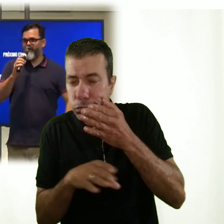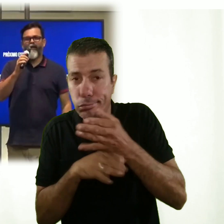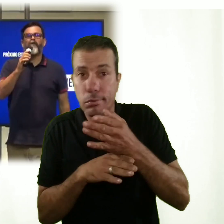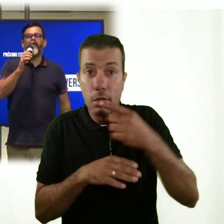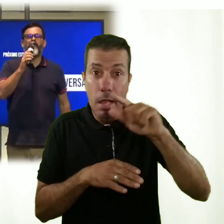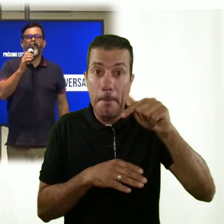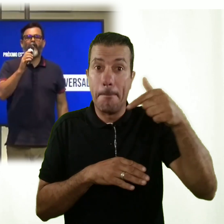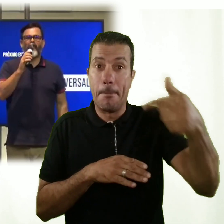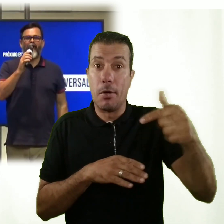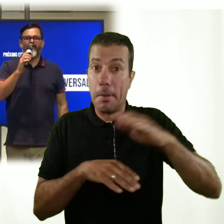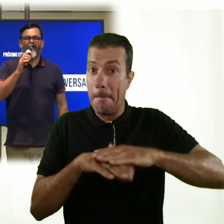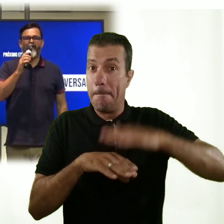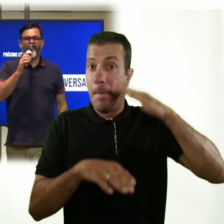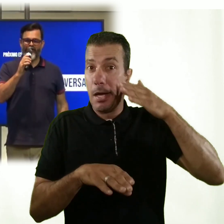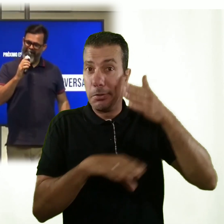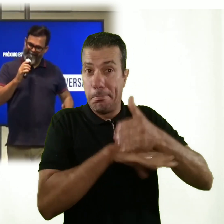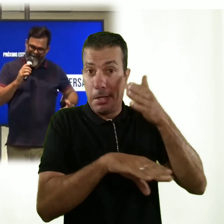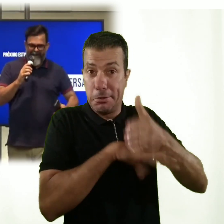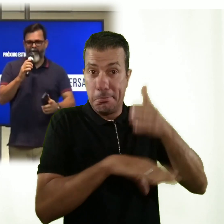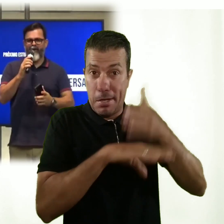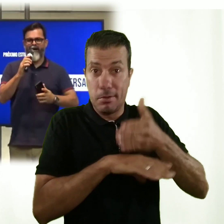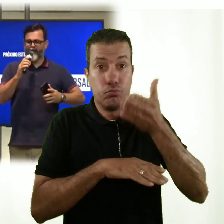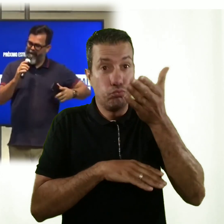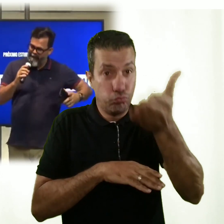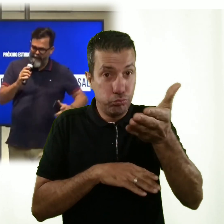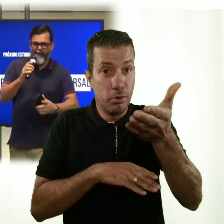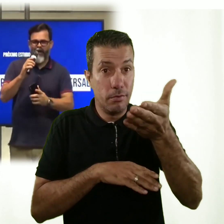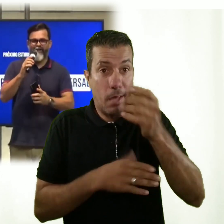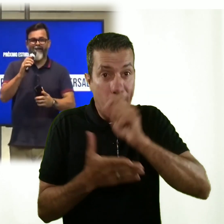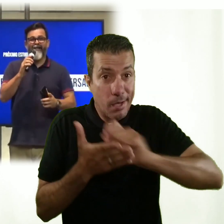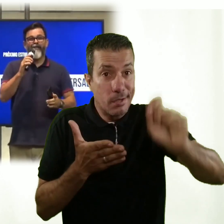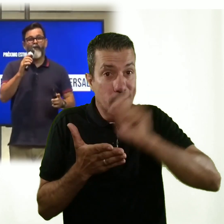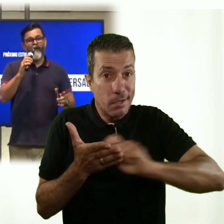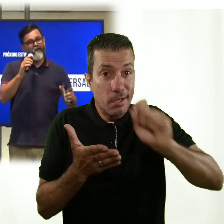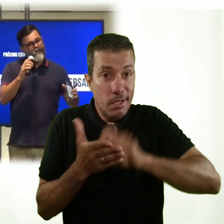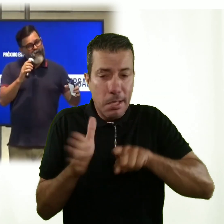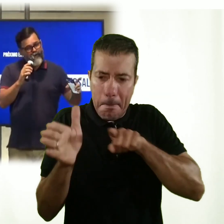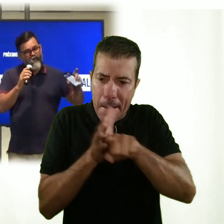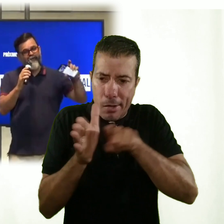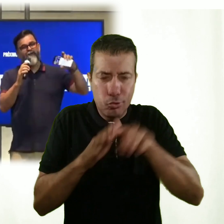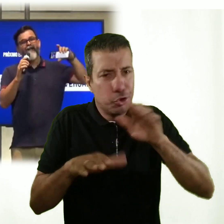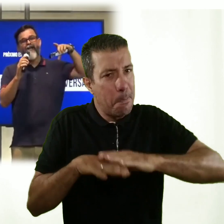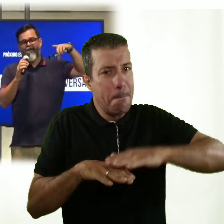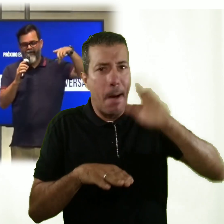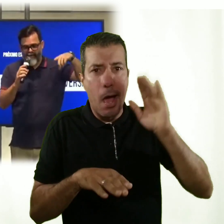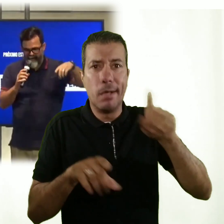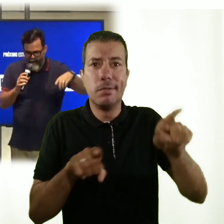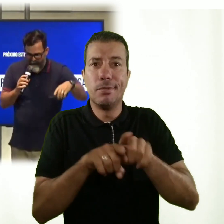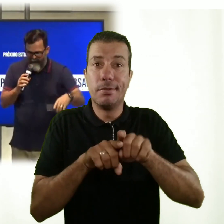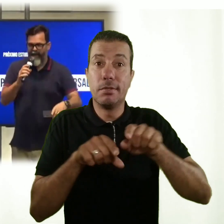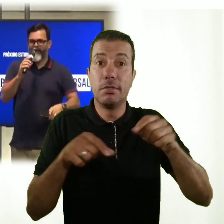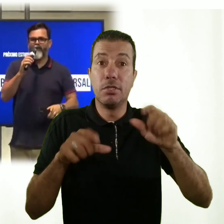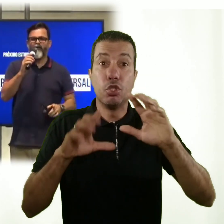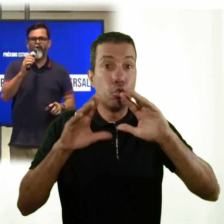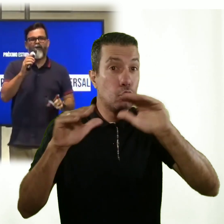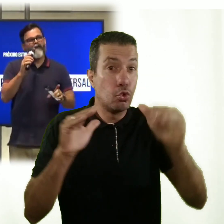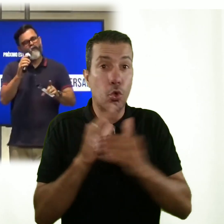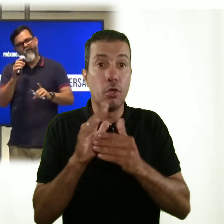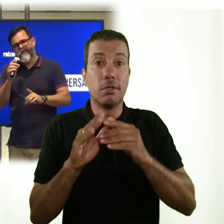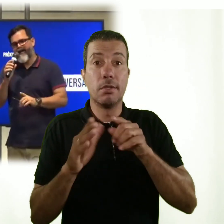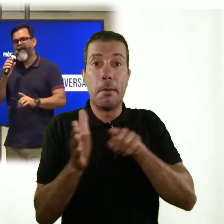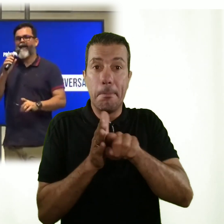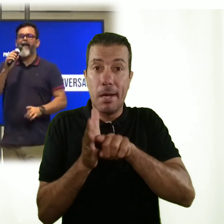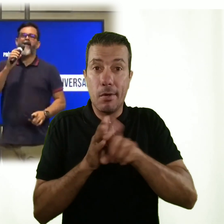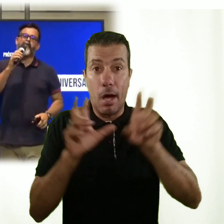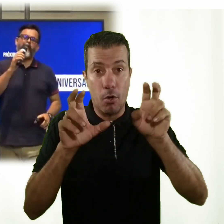queremos mais participações da sua parte, queremos que você escreva mais, pergunte mais, e todas as perguntas relativas ao tema do dia,